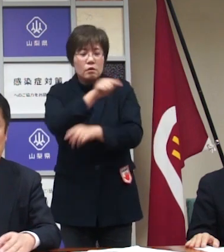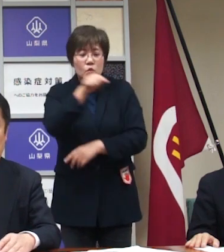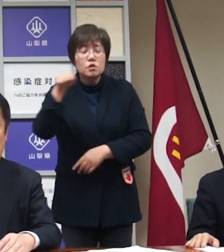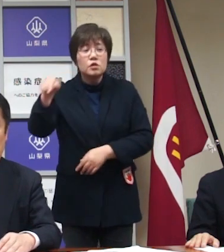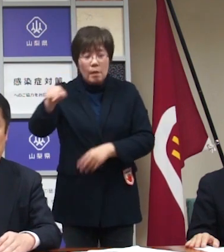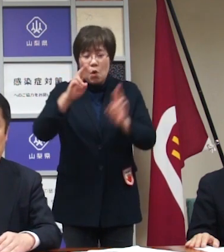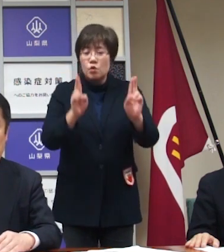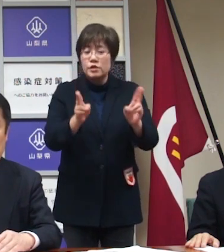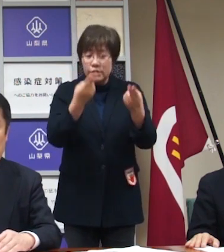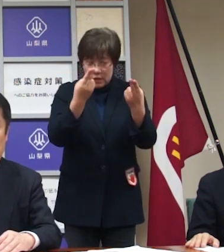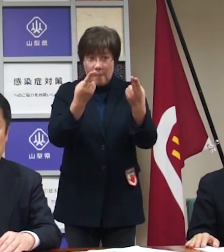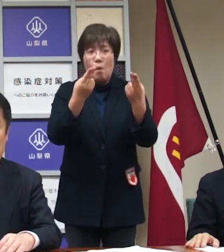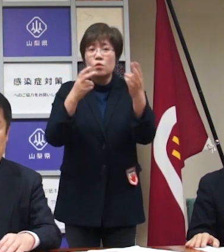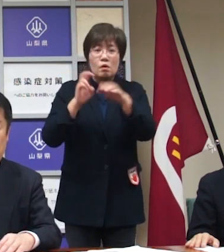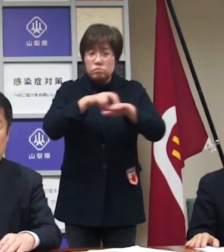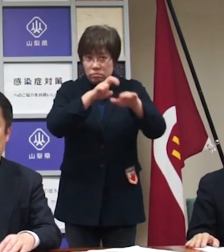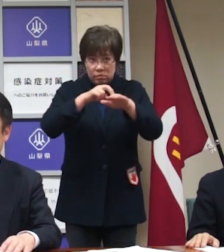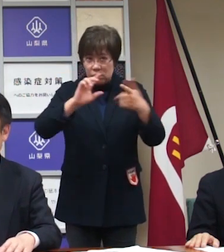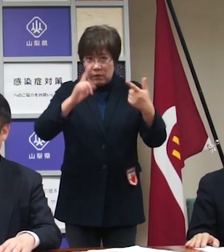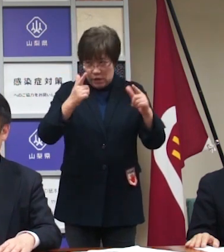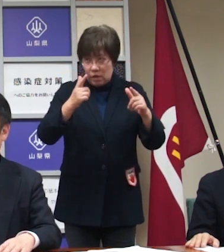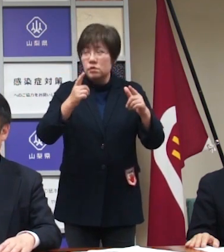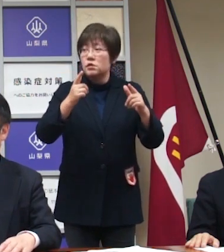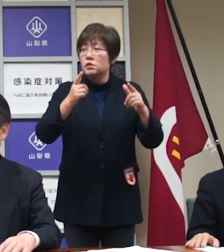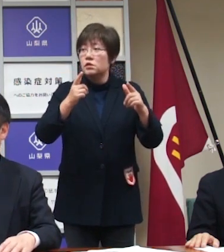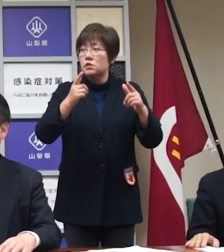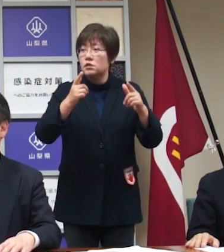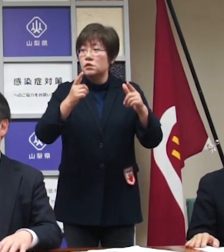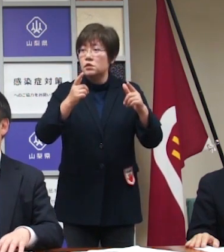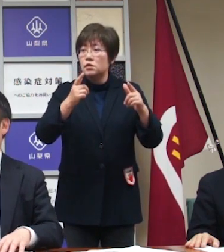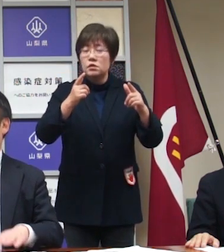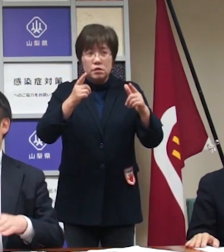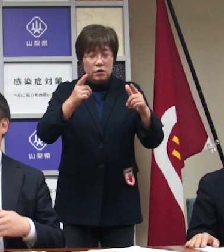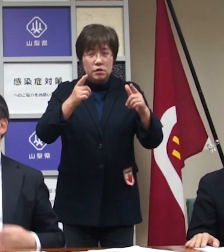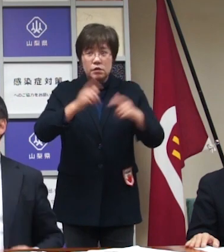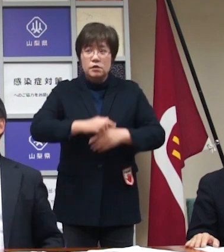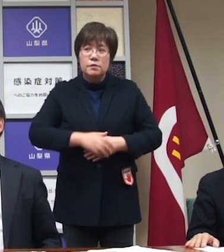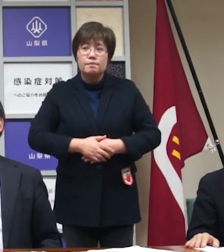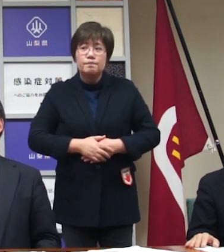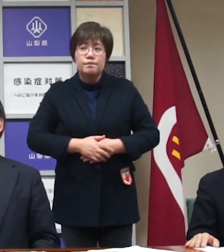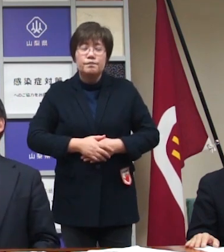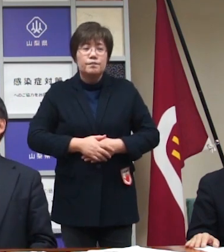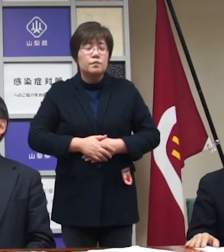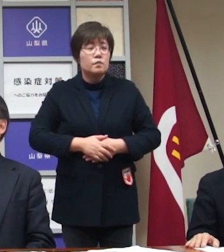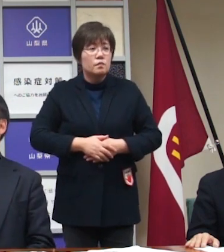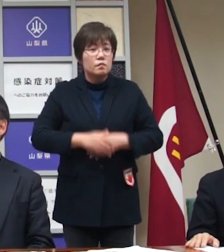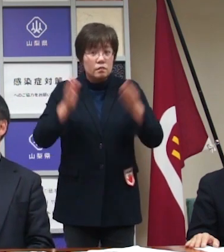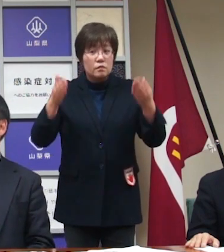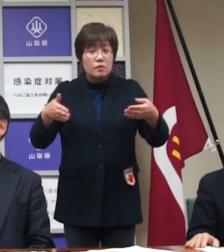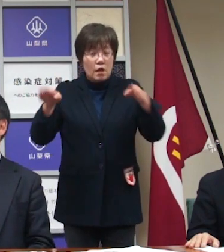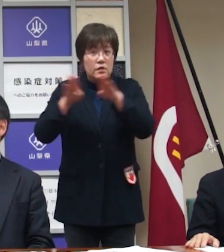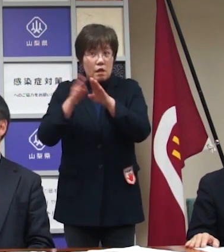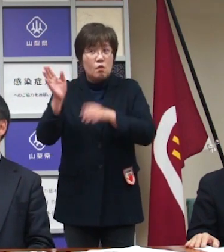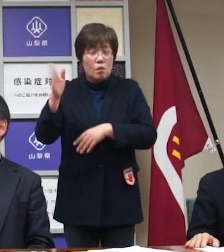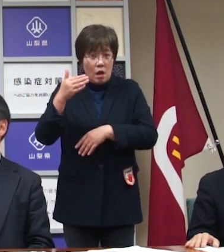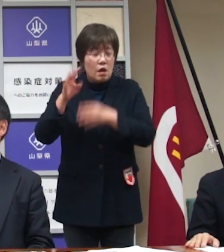ね。だから、いわゆる、接触外来、接触センターの方から連絡があ